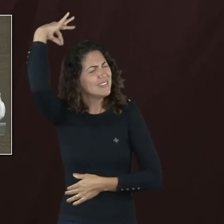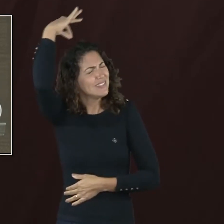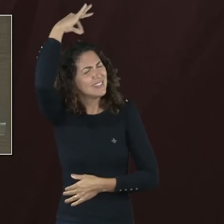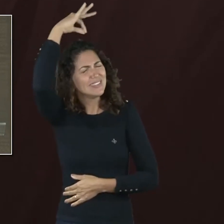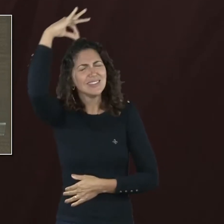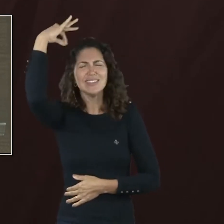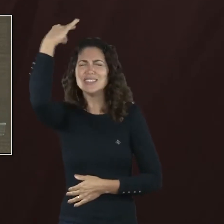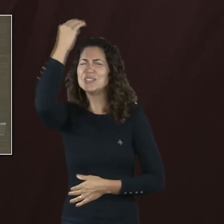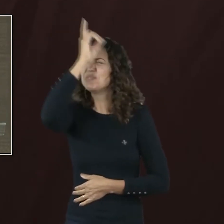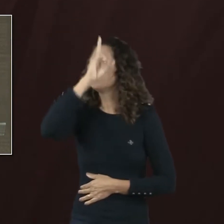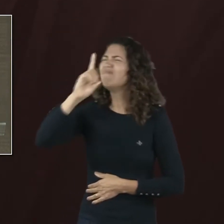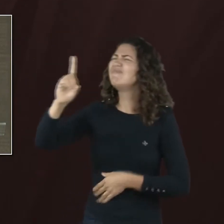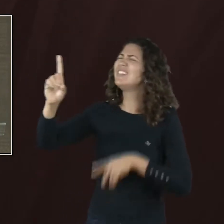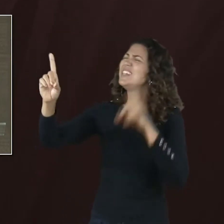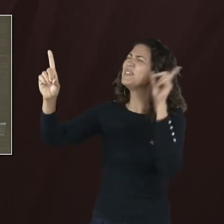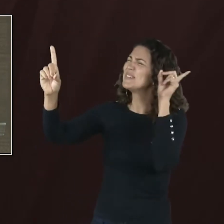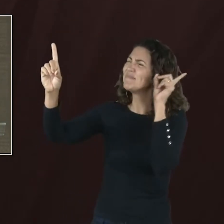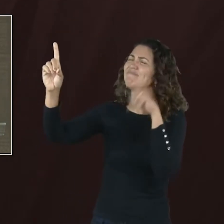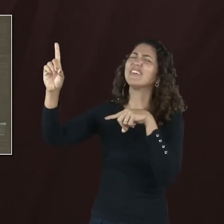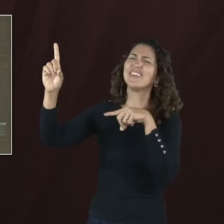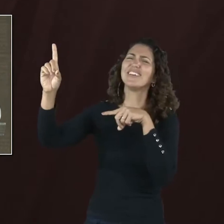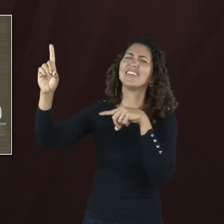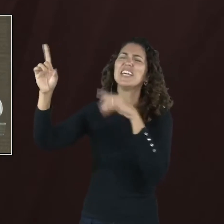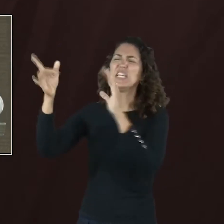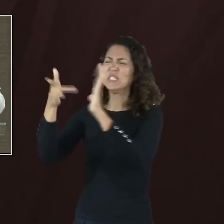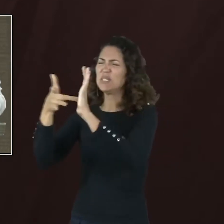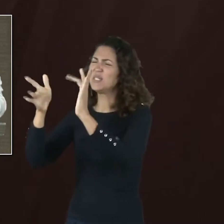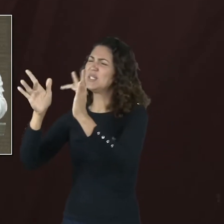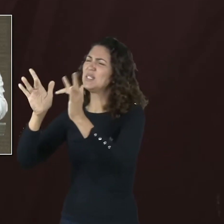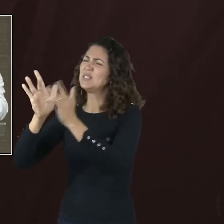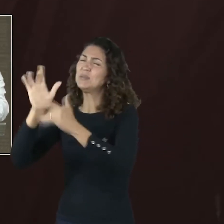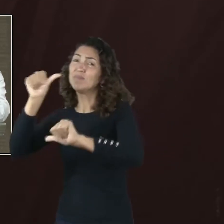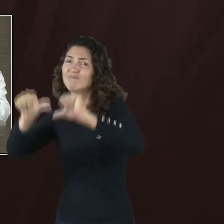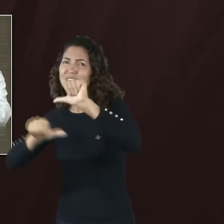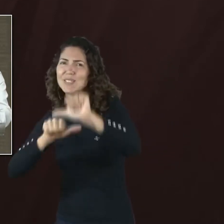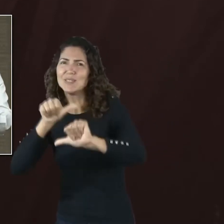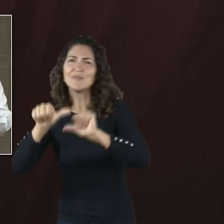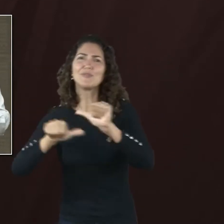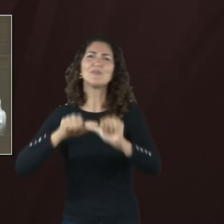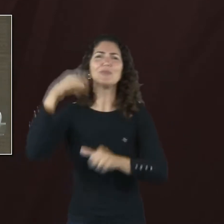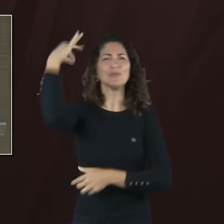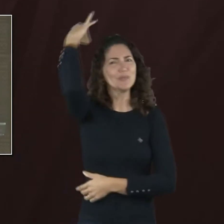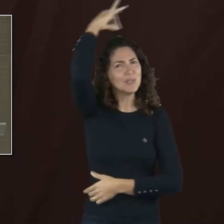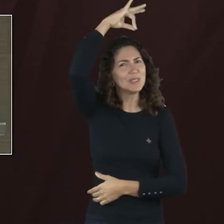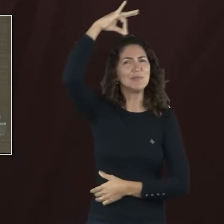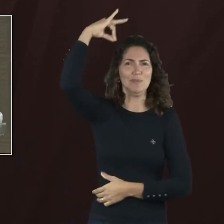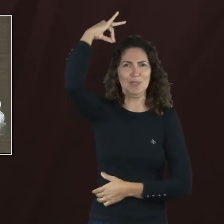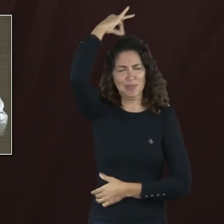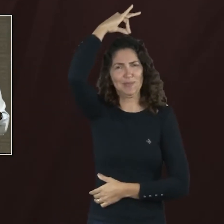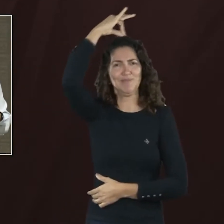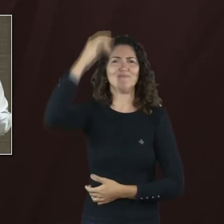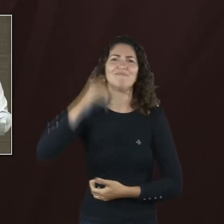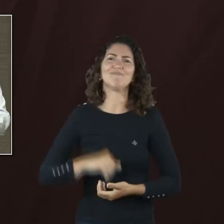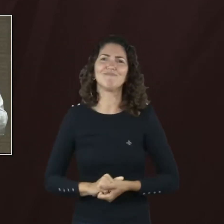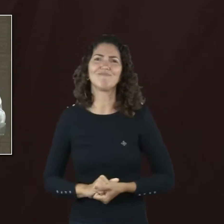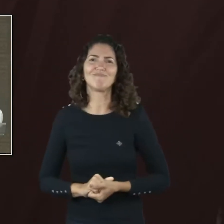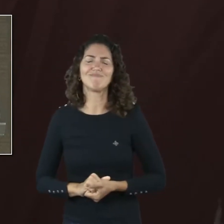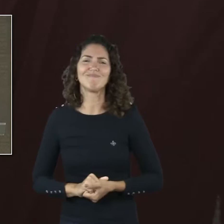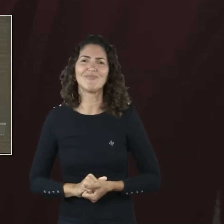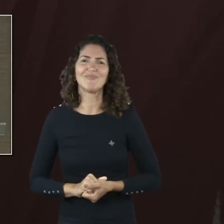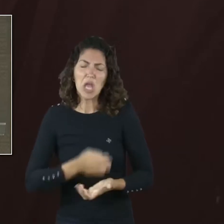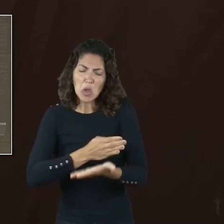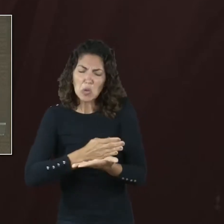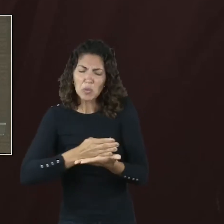próprio Deus Jesus que veio em forma do Espírito. E Ele inaugurou a era